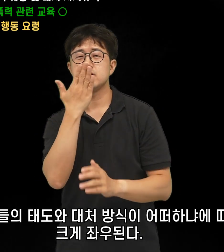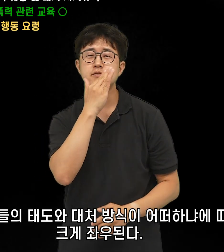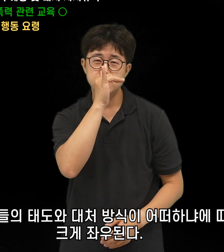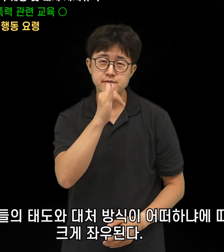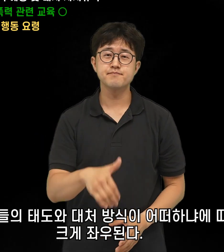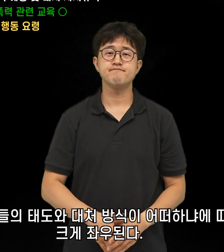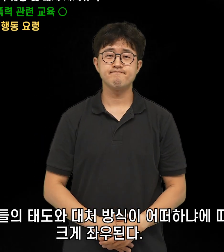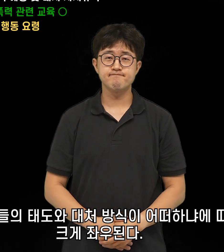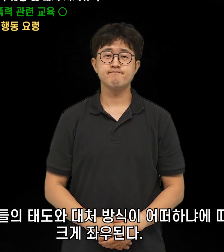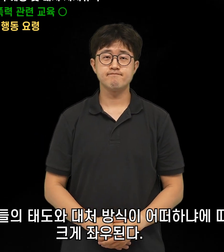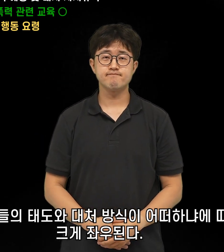좌우된다.